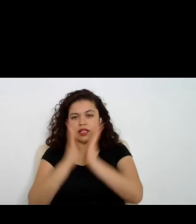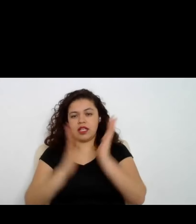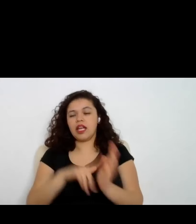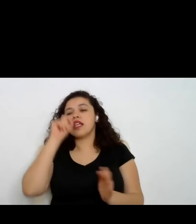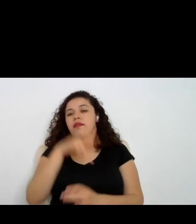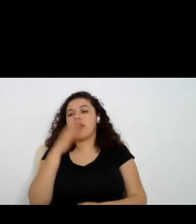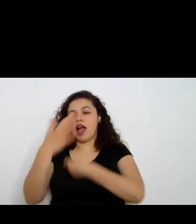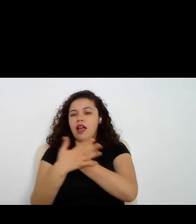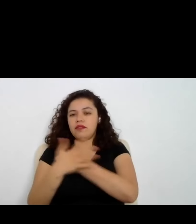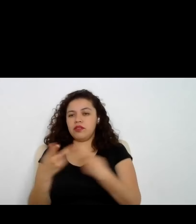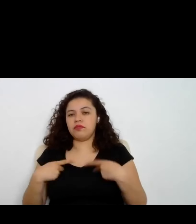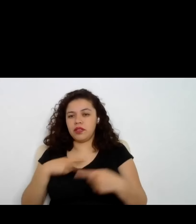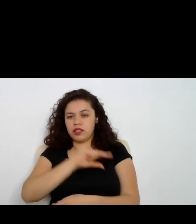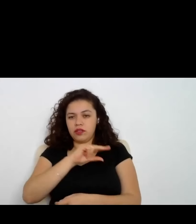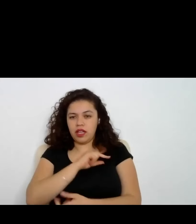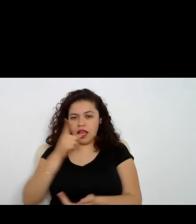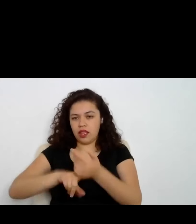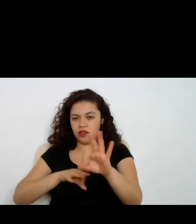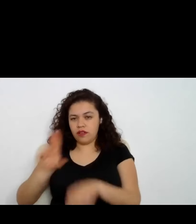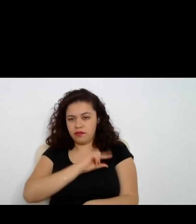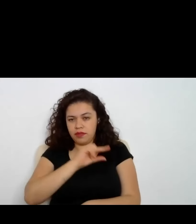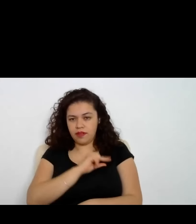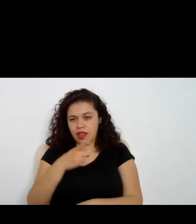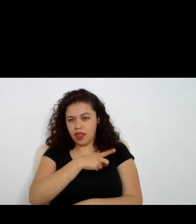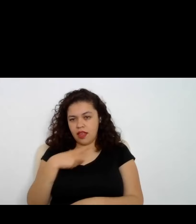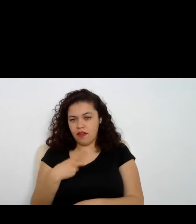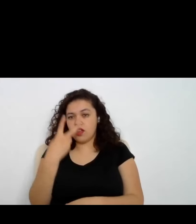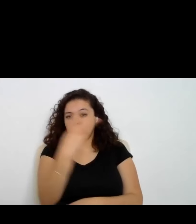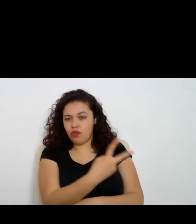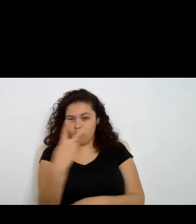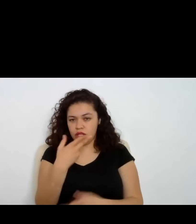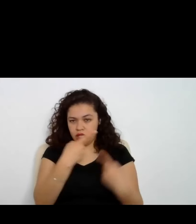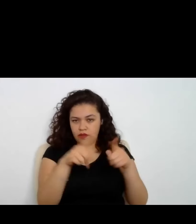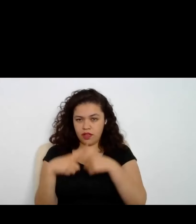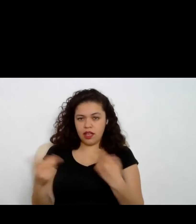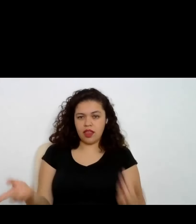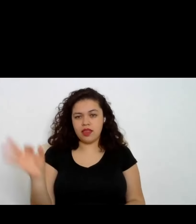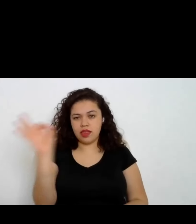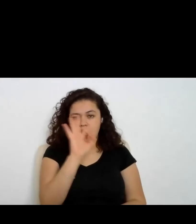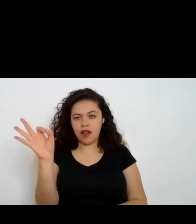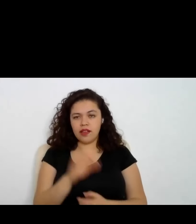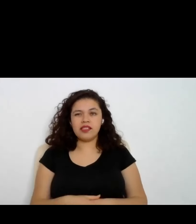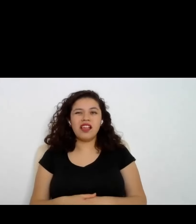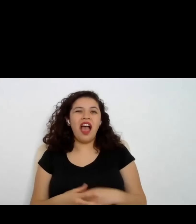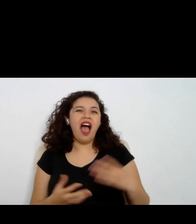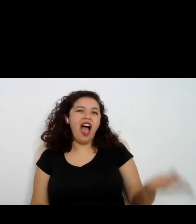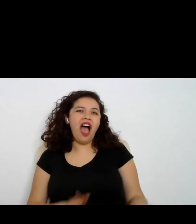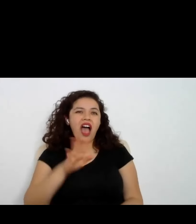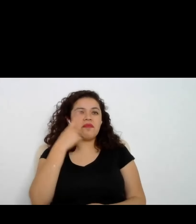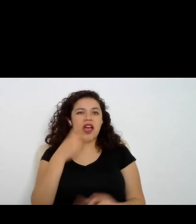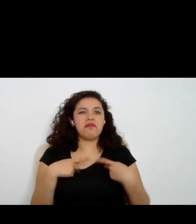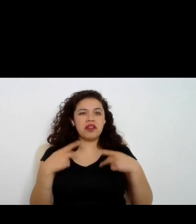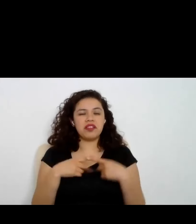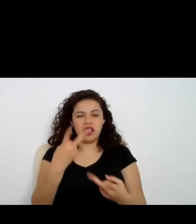para empleados. Y son dos diferentes, aunque pudiera parecer es que esta persona vino a